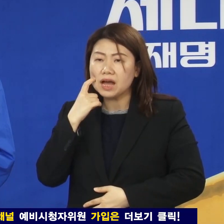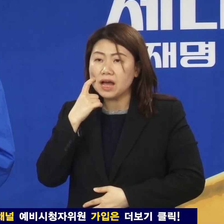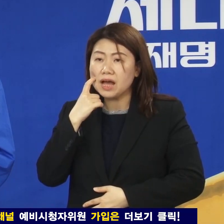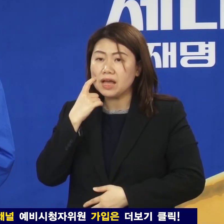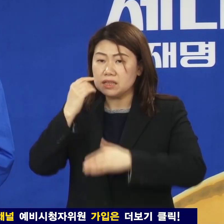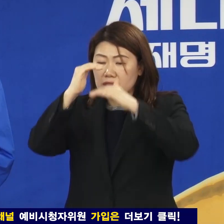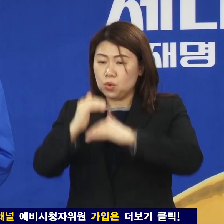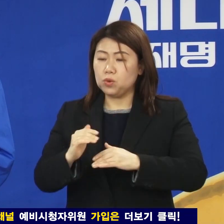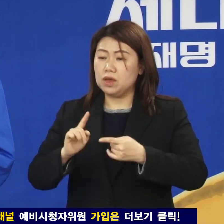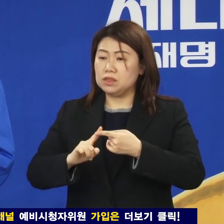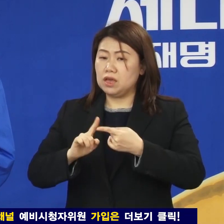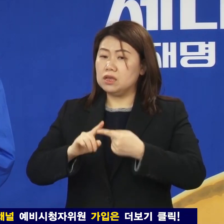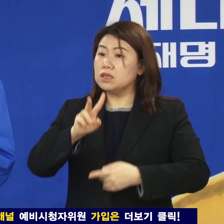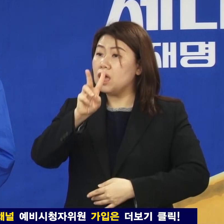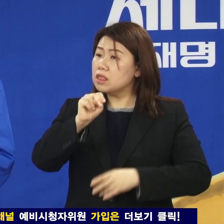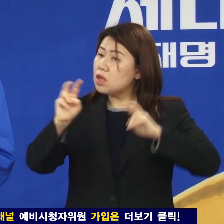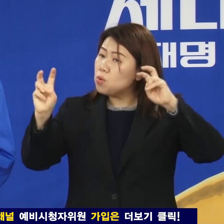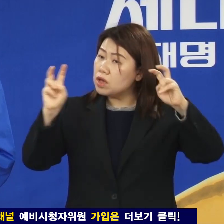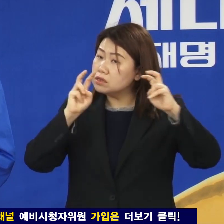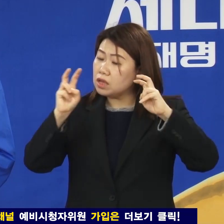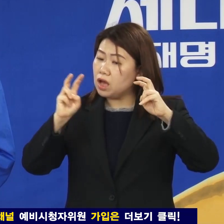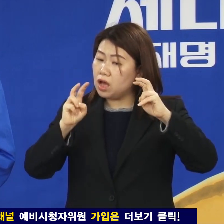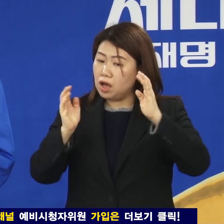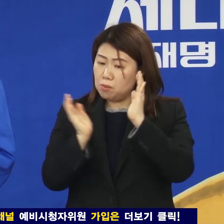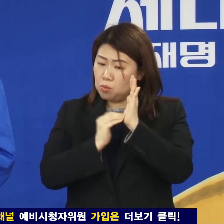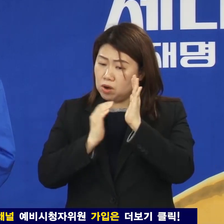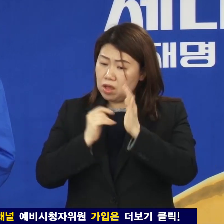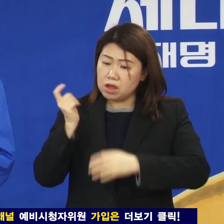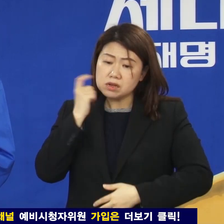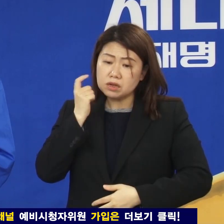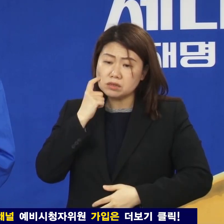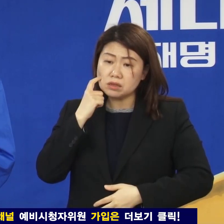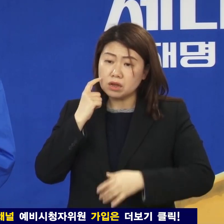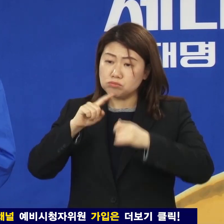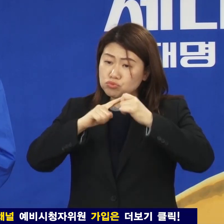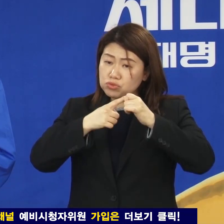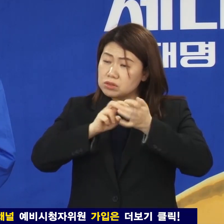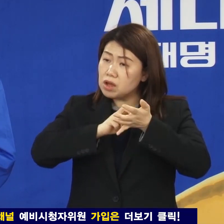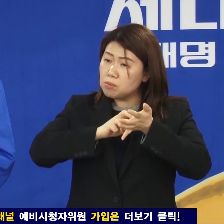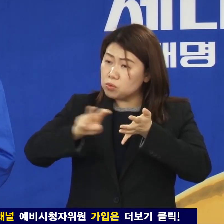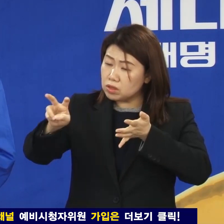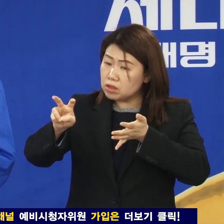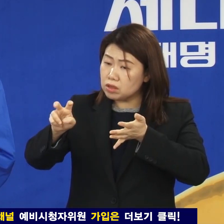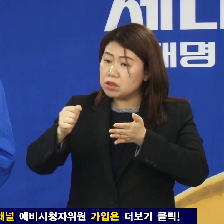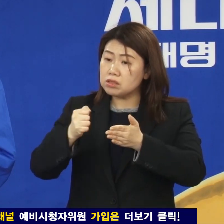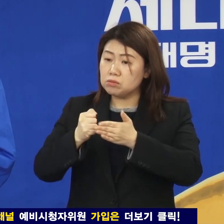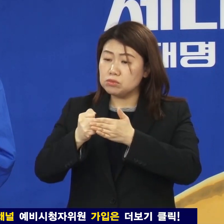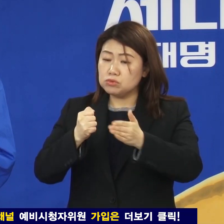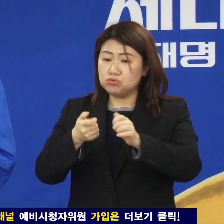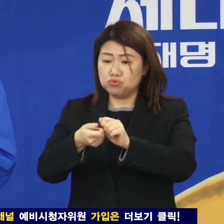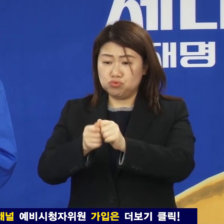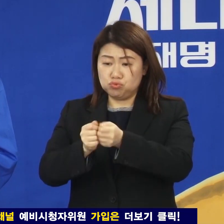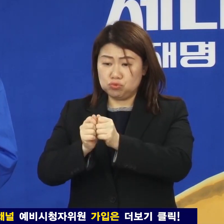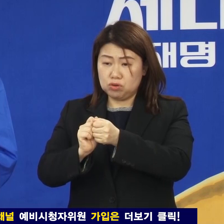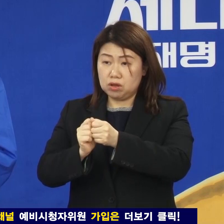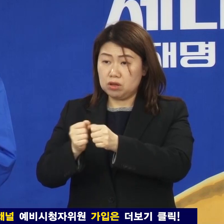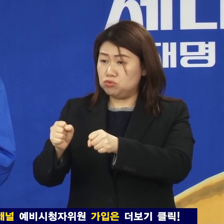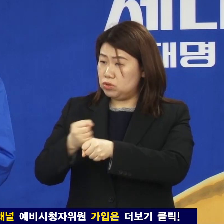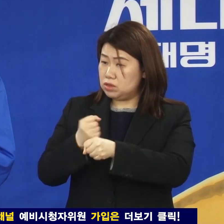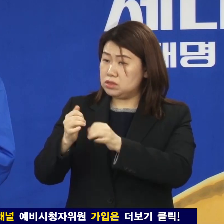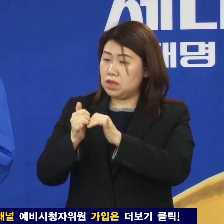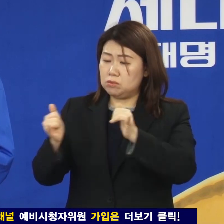했으나 n3 원래 허위 문자를 발송해 시세를 조종한 주가조작 범은 잡히지 않았다고